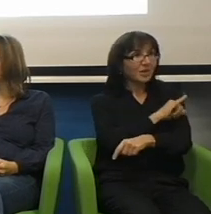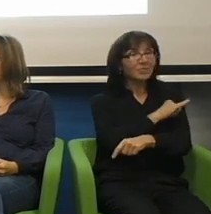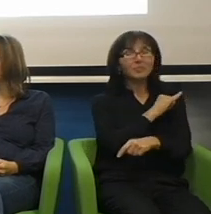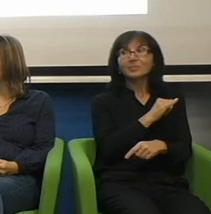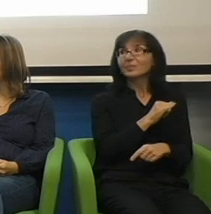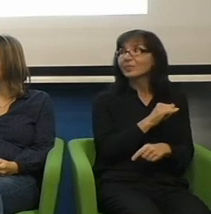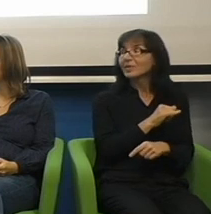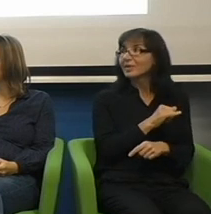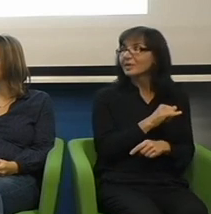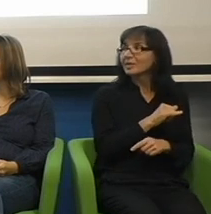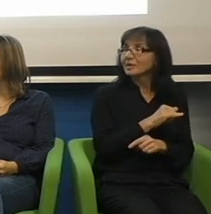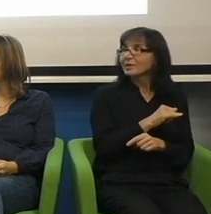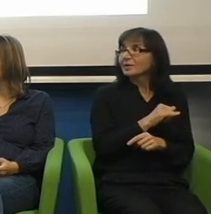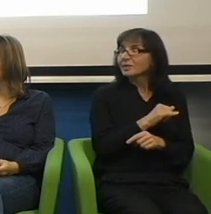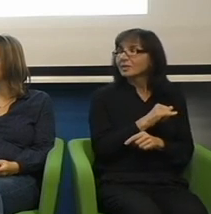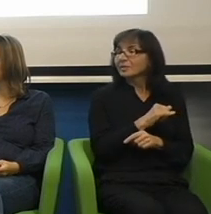Ja się będę upierał.